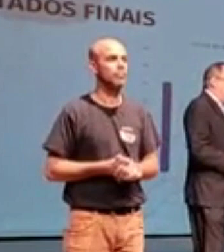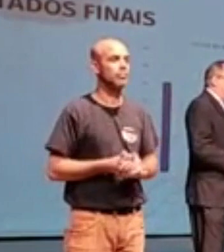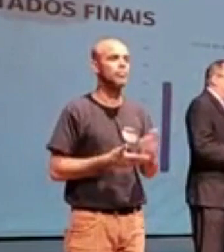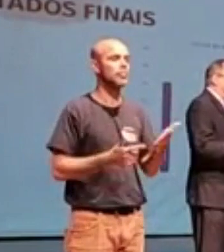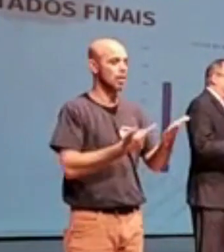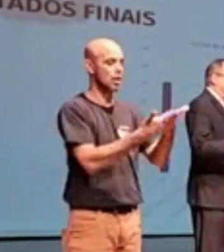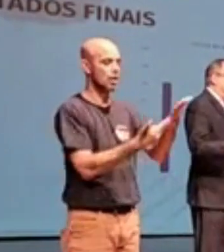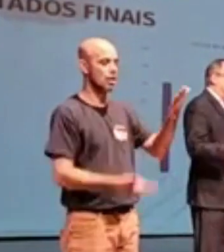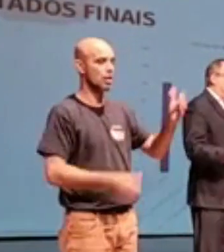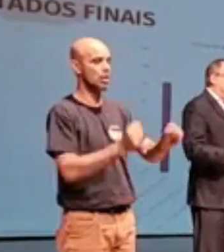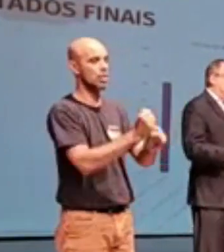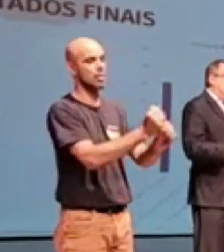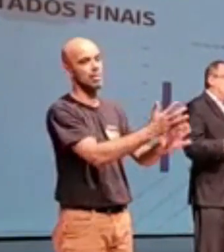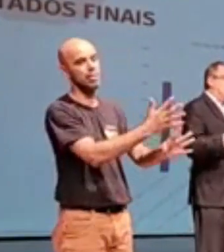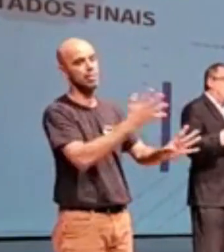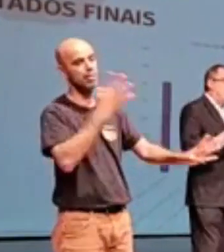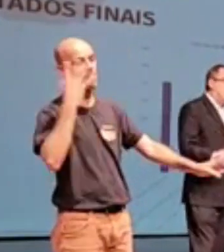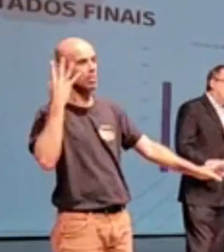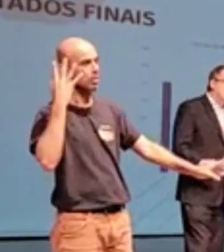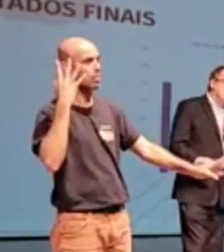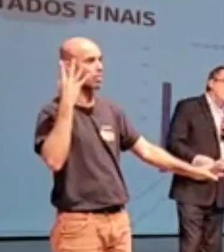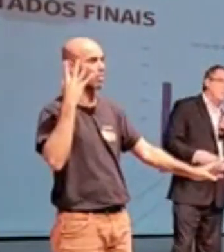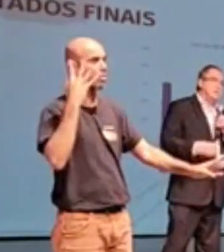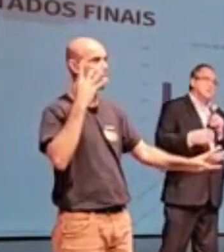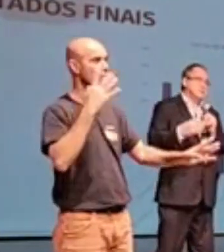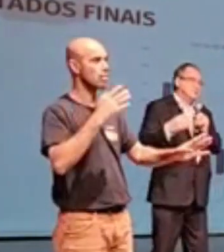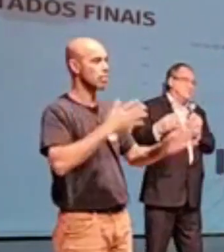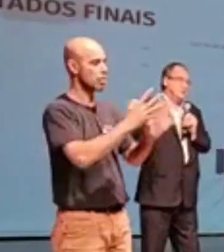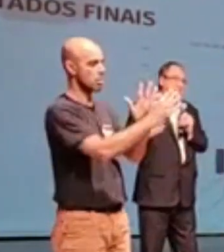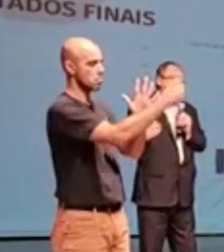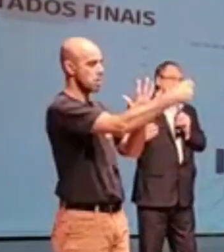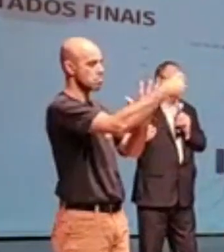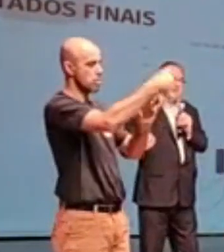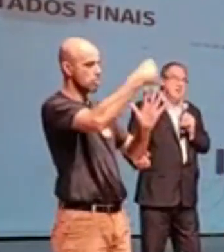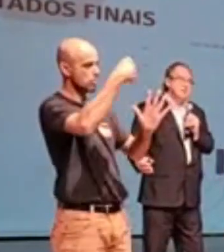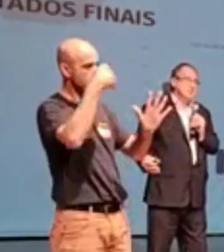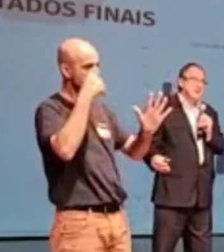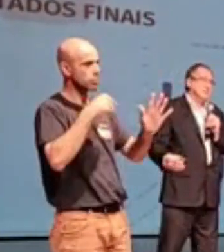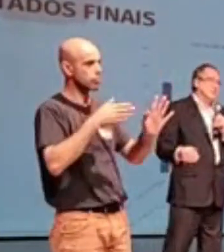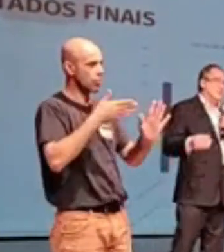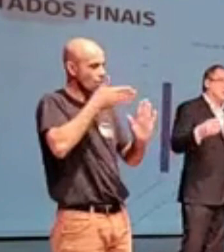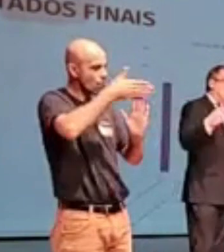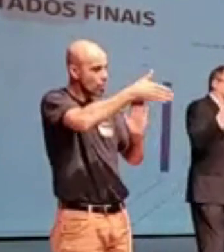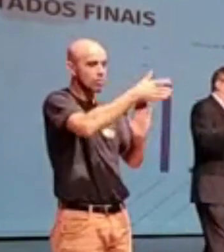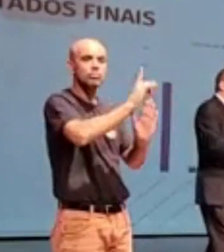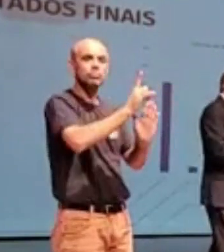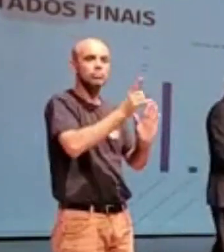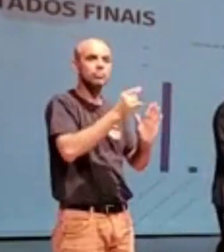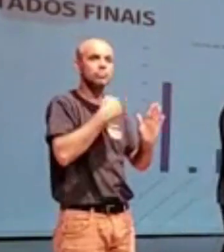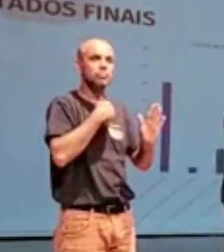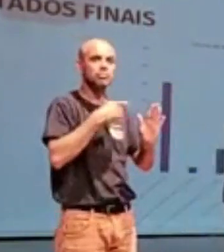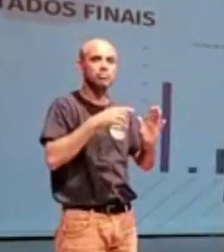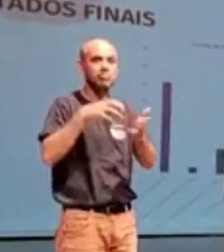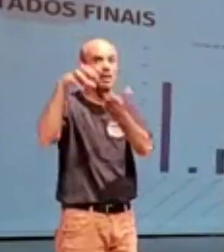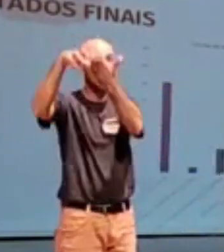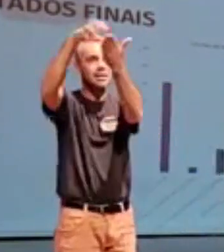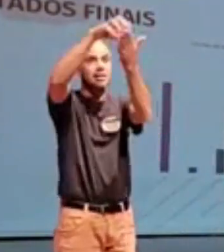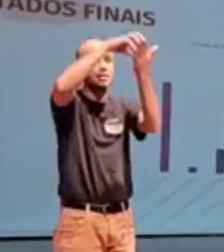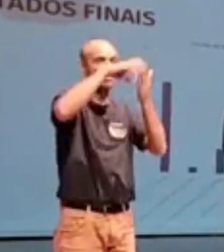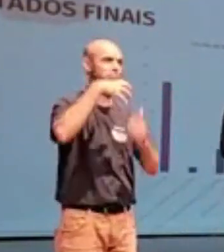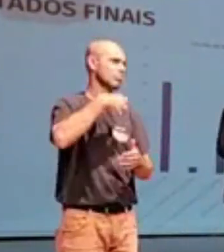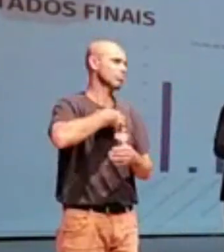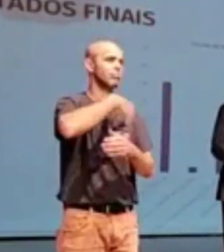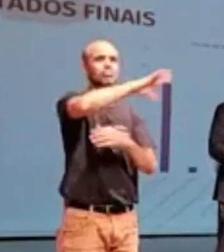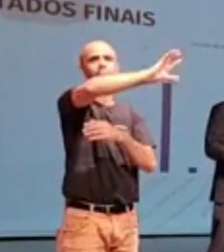de espera? A lista de espera não tem nenhuma ordem, não é uma lista de espera centralizada, cada centro faz de um jeito.